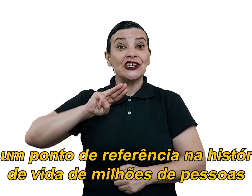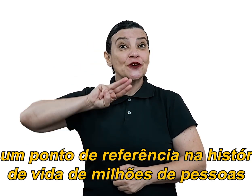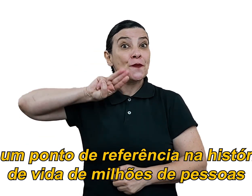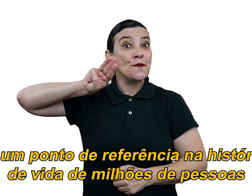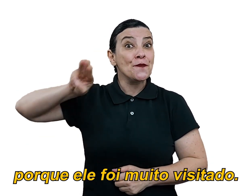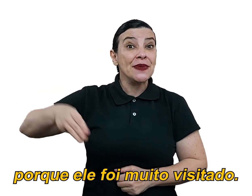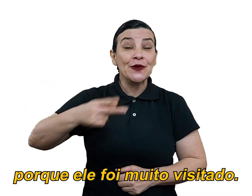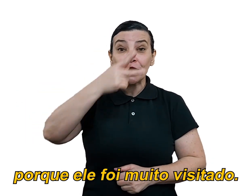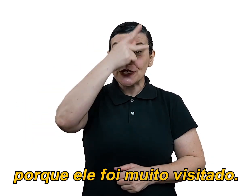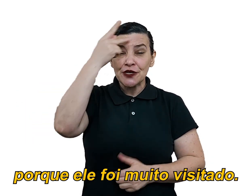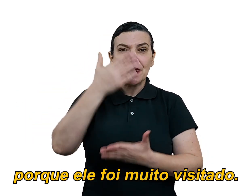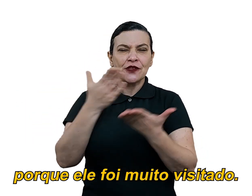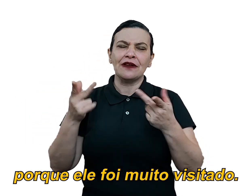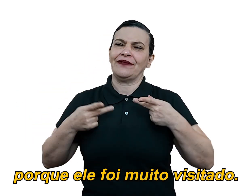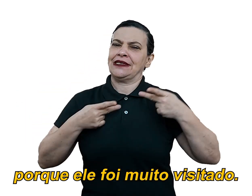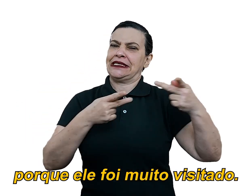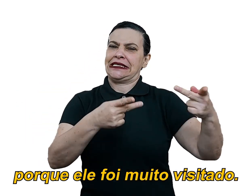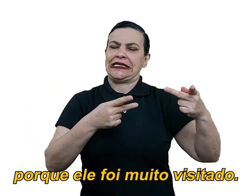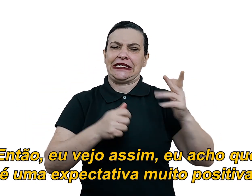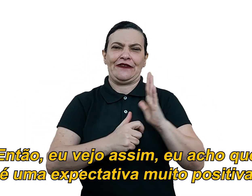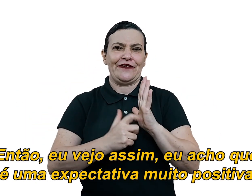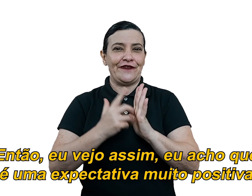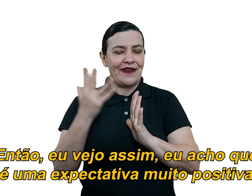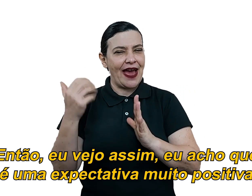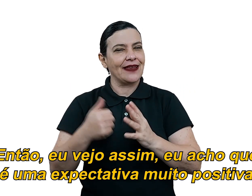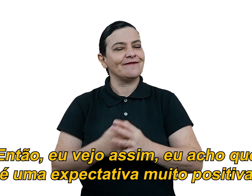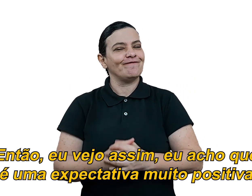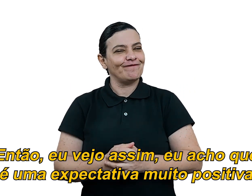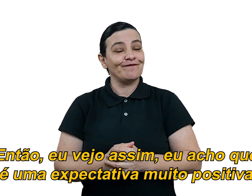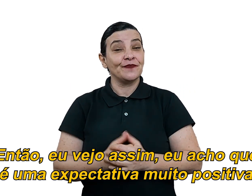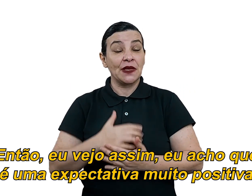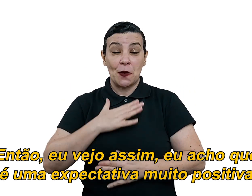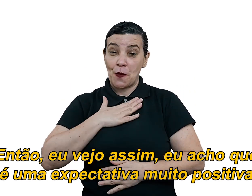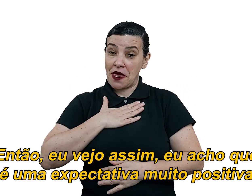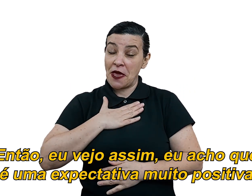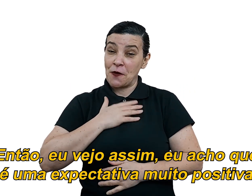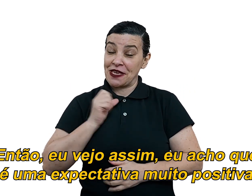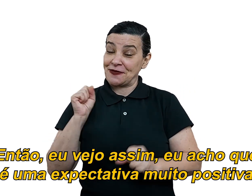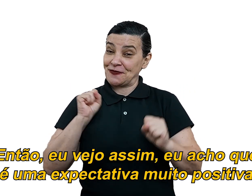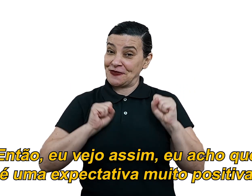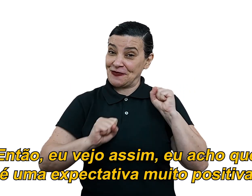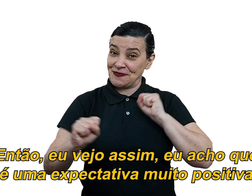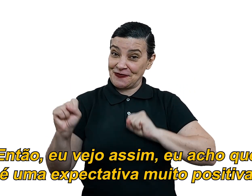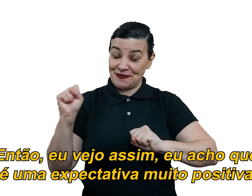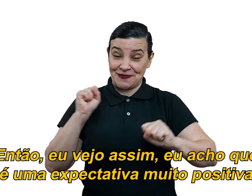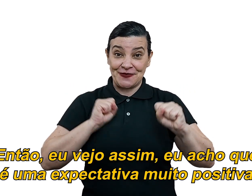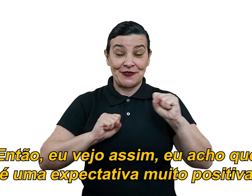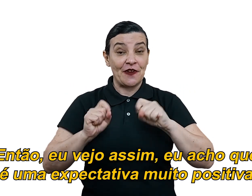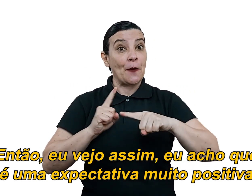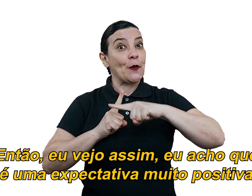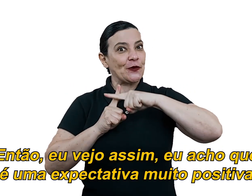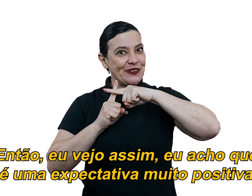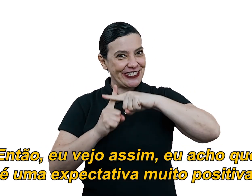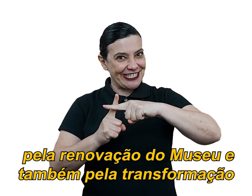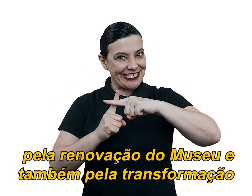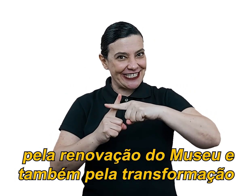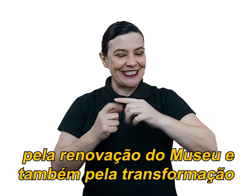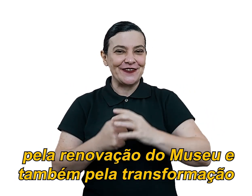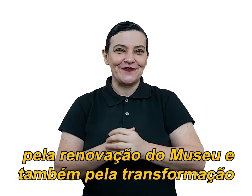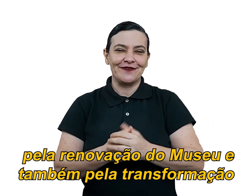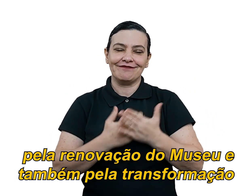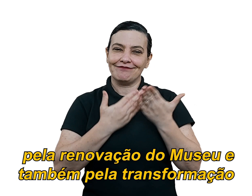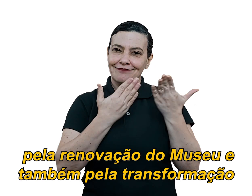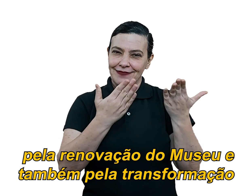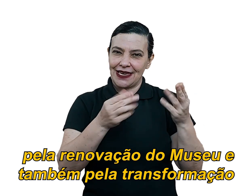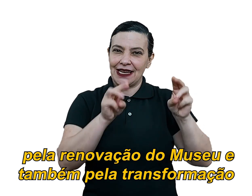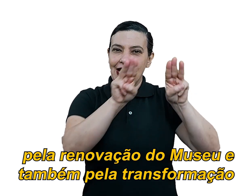de pessoas, né? Porque ele foi muito visitado. Então, eu vejo assim, eu acho que é uma expectativa muito positiva